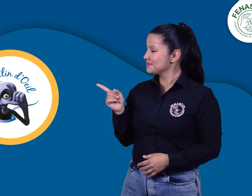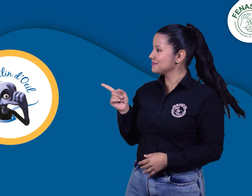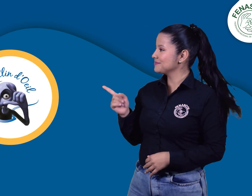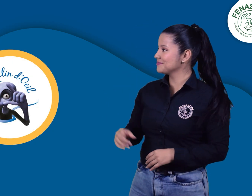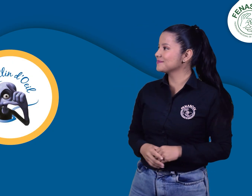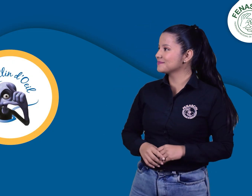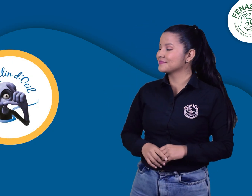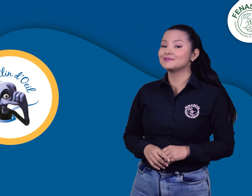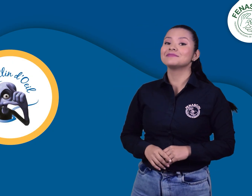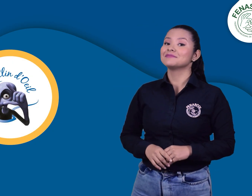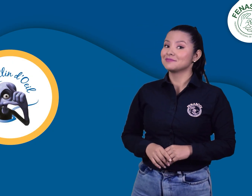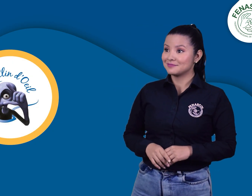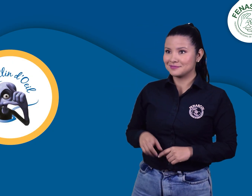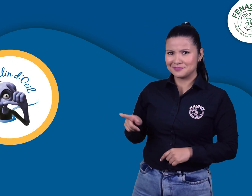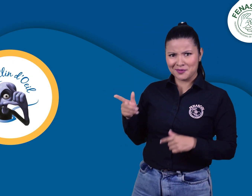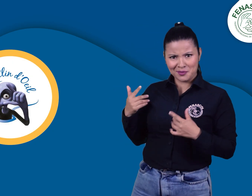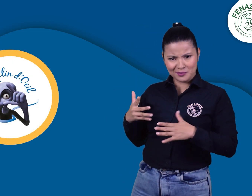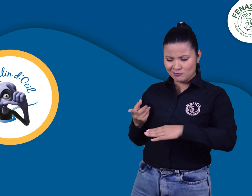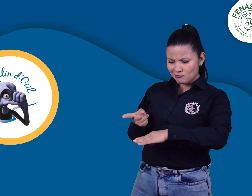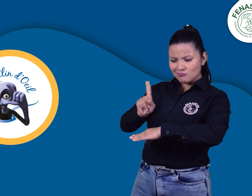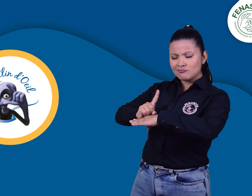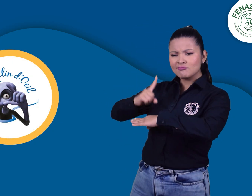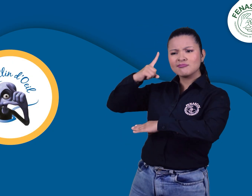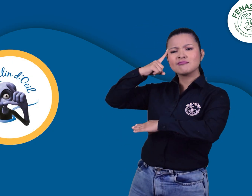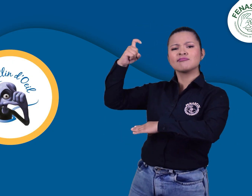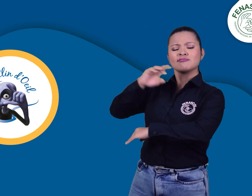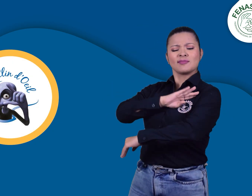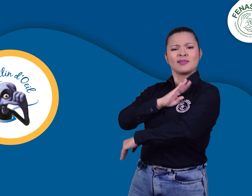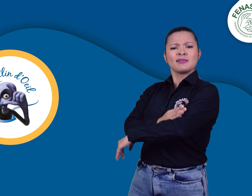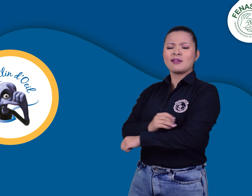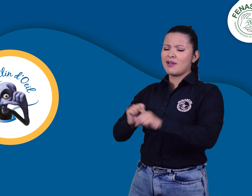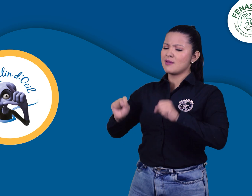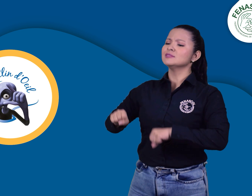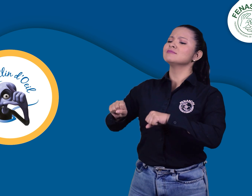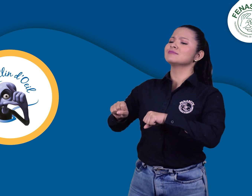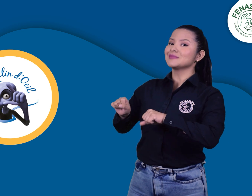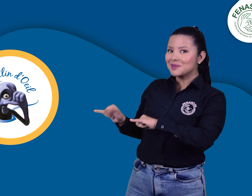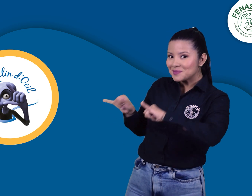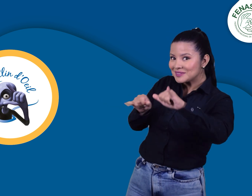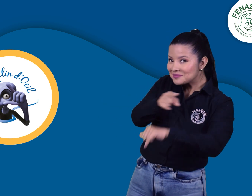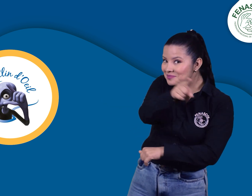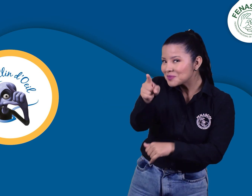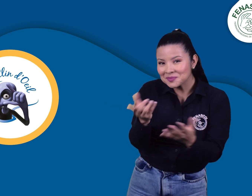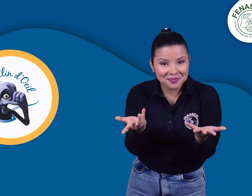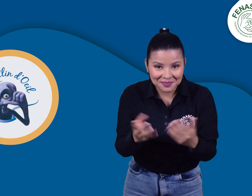Festival Clundui y mostrar capacidades, fortalezas. ¿No les gustaría hacerlo a ustedes